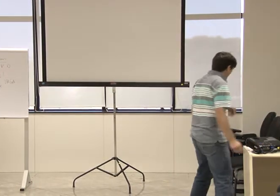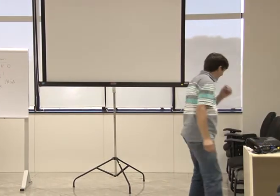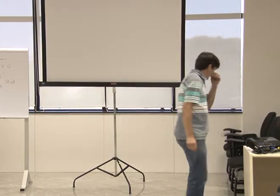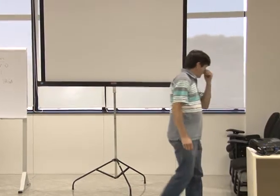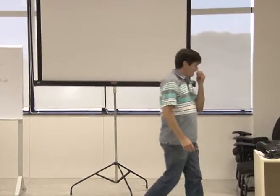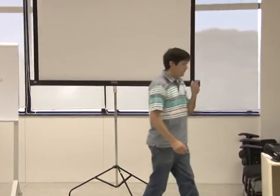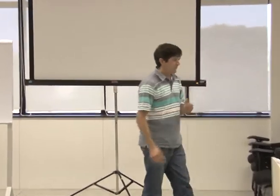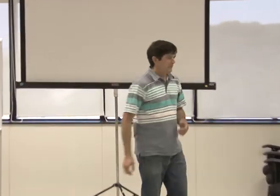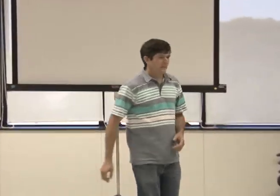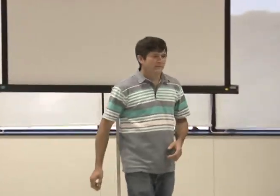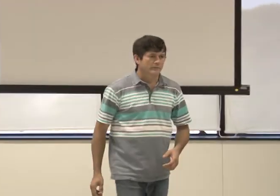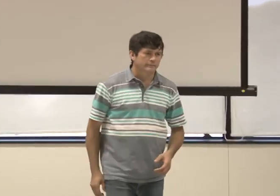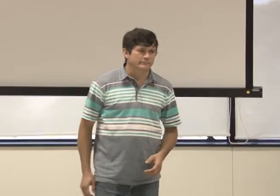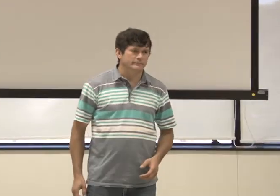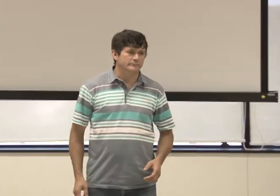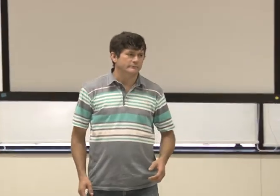Entendi o final, não.